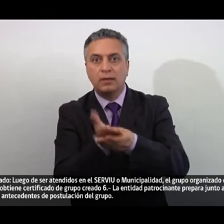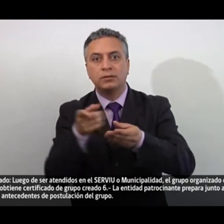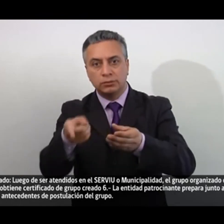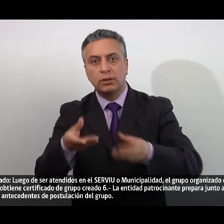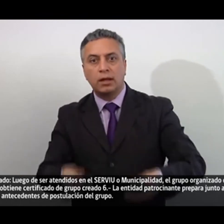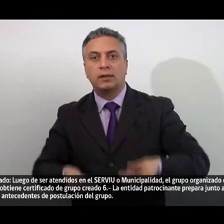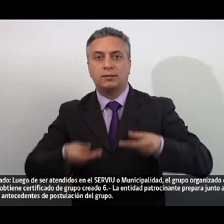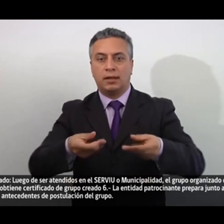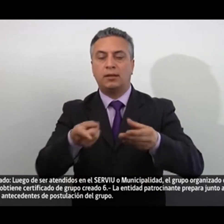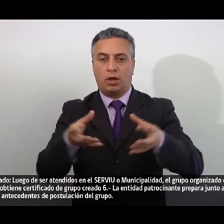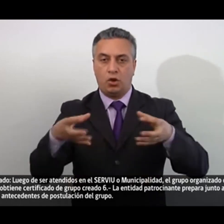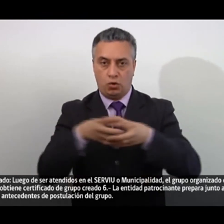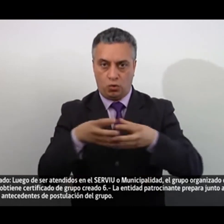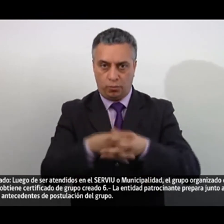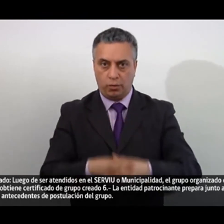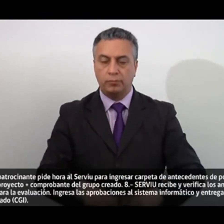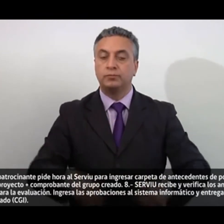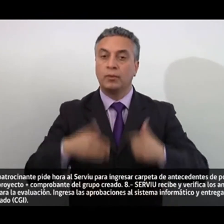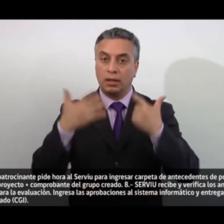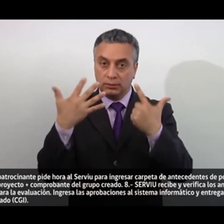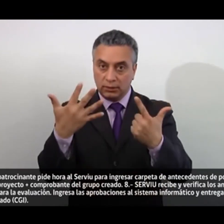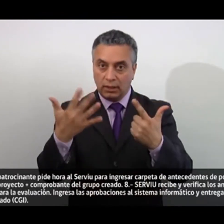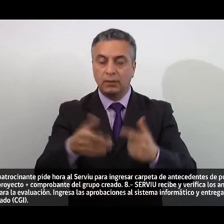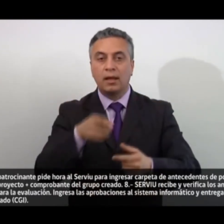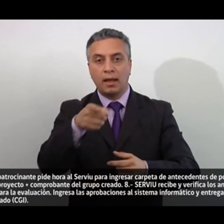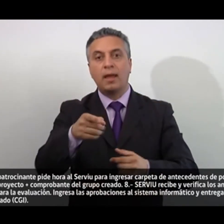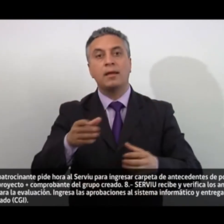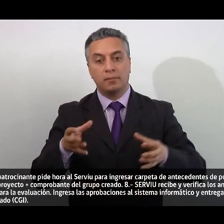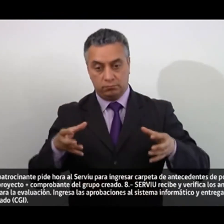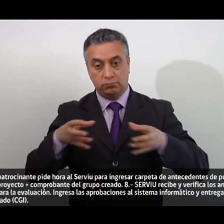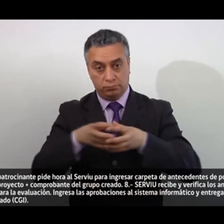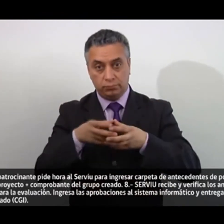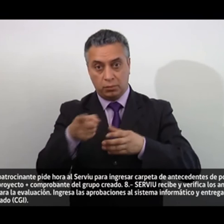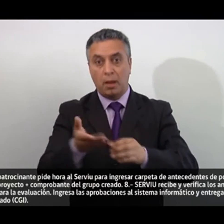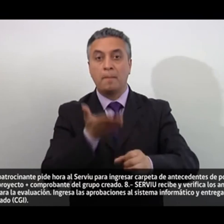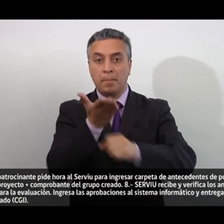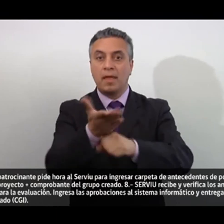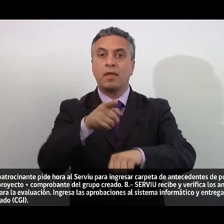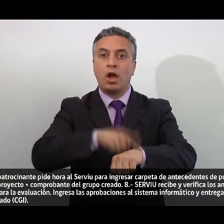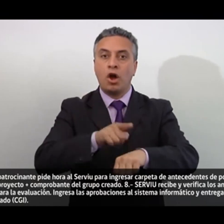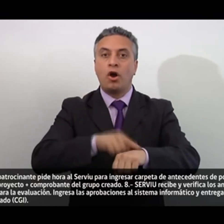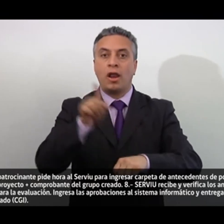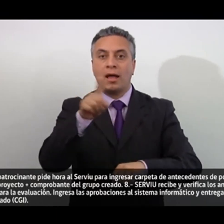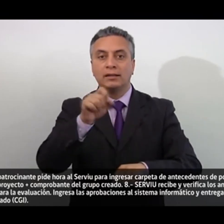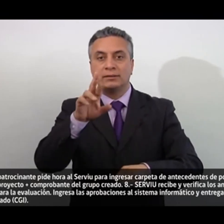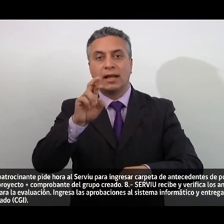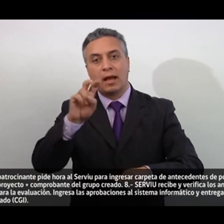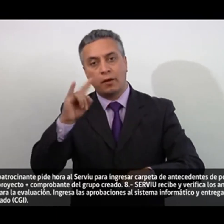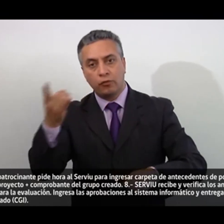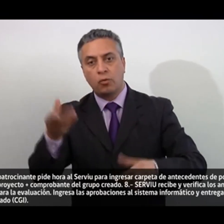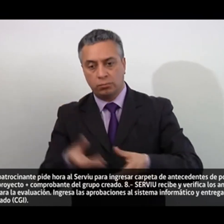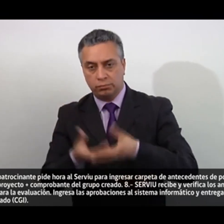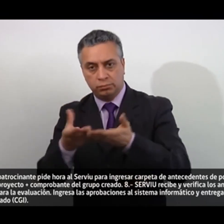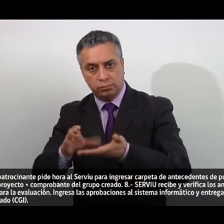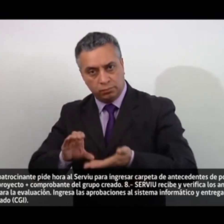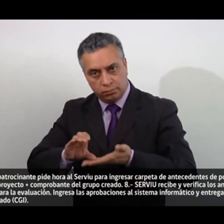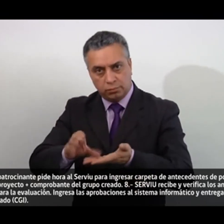de postulación del grupo. 7. Entidad patrocinante pide hora al Serviu para ingresar carpeta de